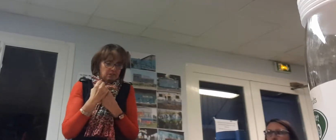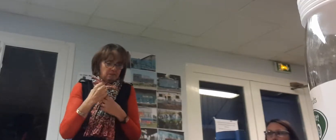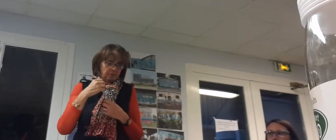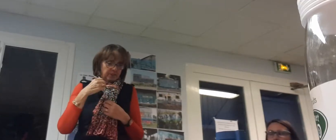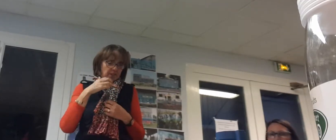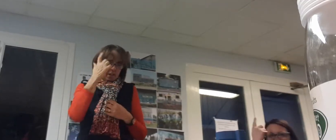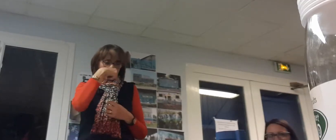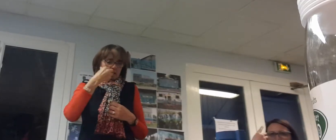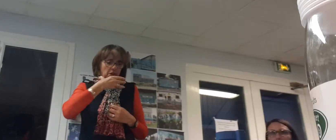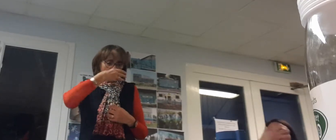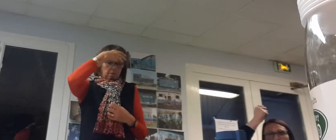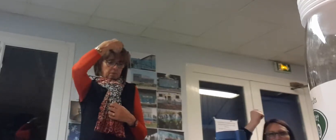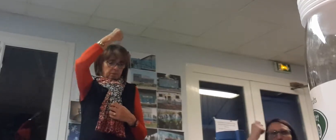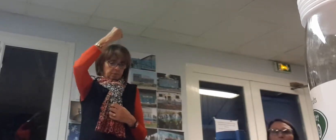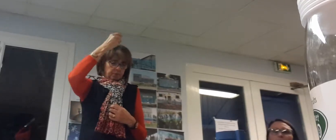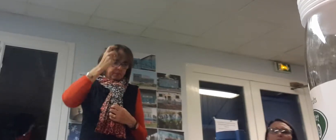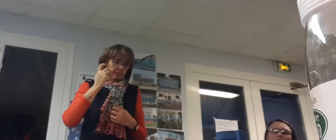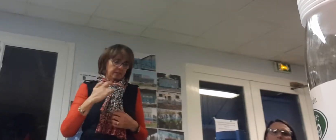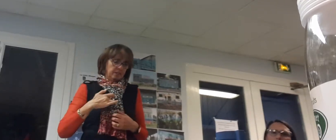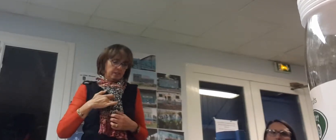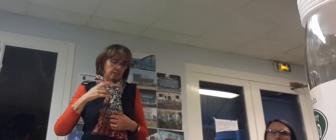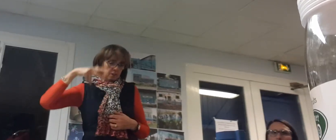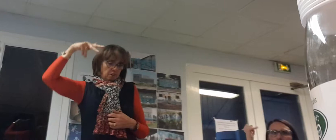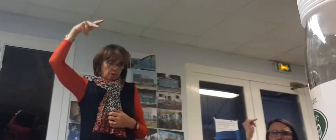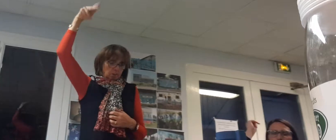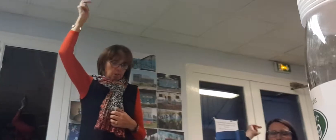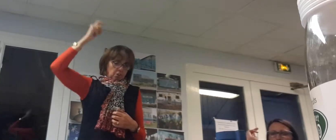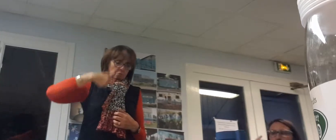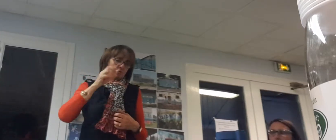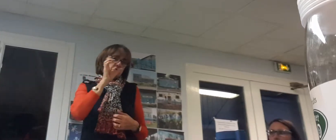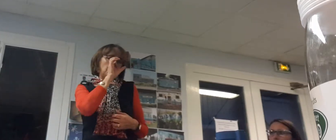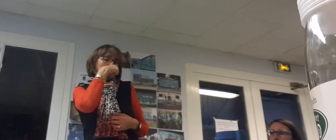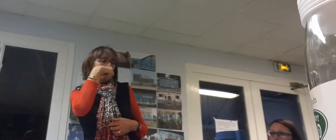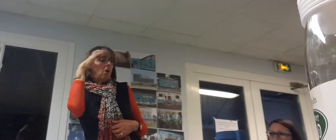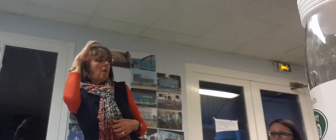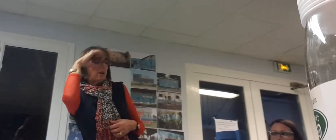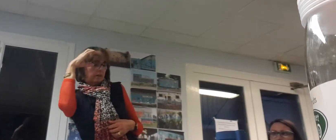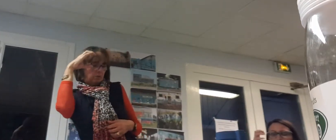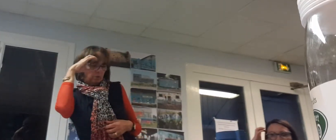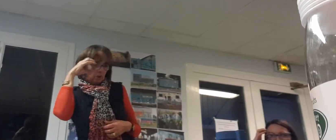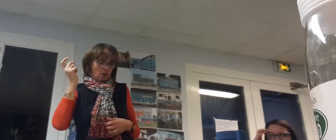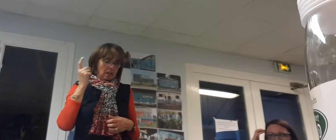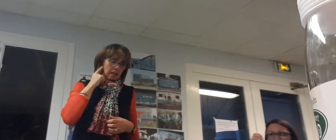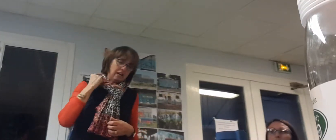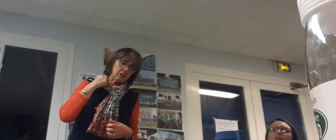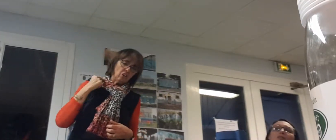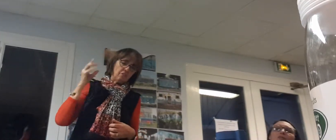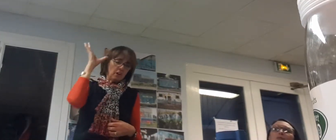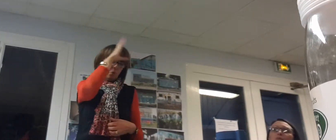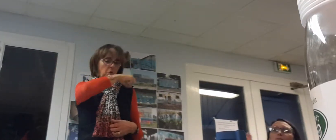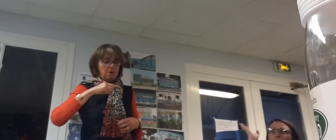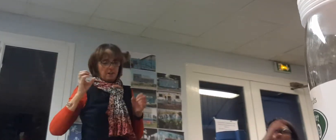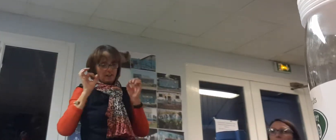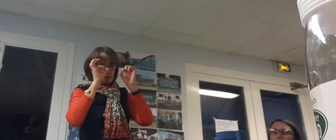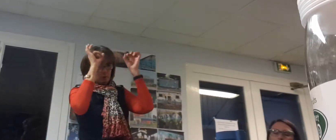beau visage pâle, mais mûr plus que jamais. Je me suis saoulée en l'écoutant, l'alcool fait oublier le